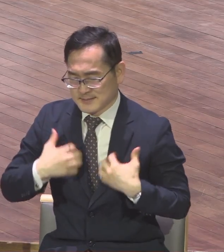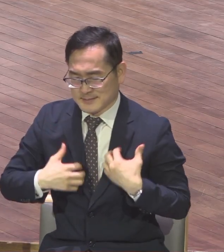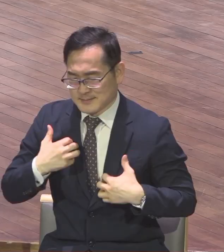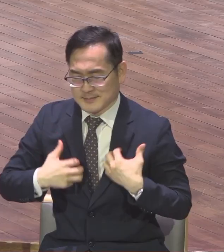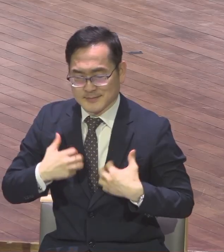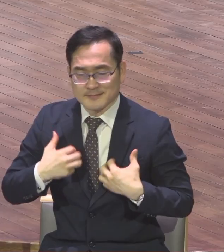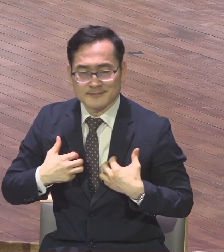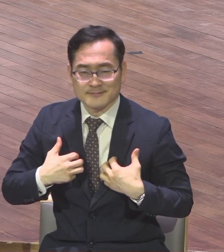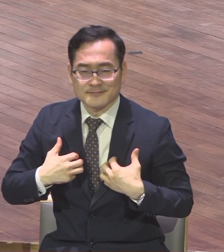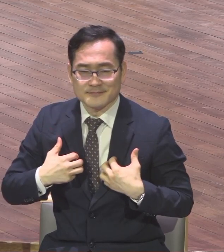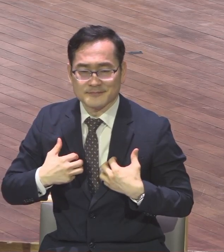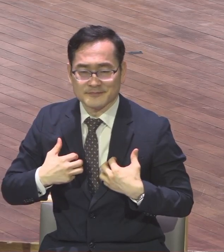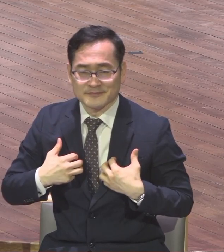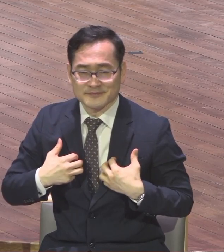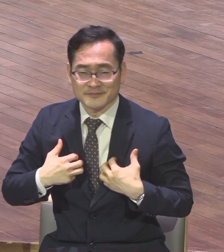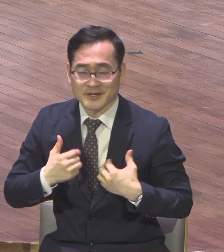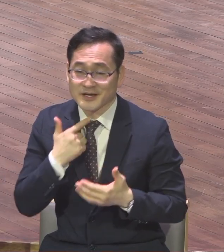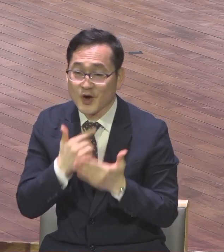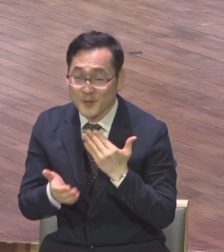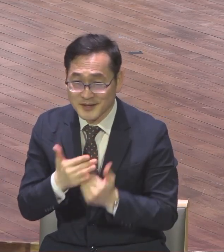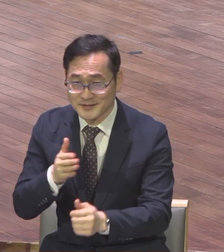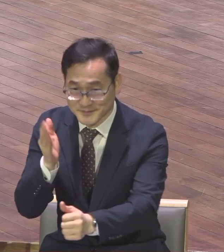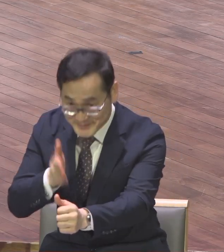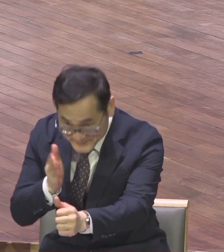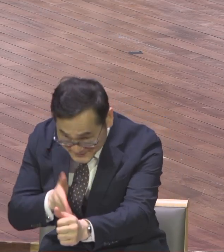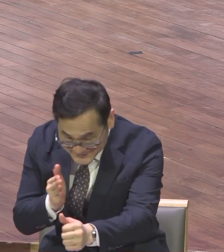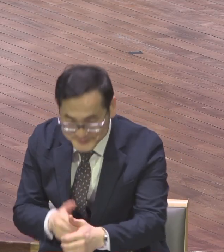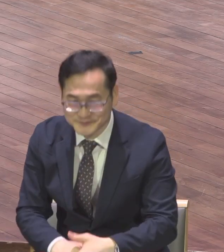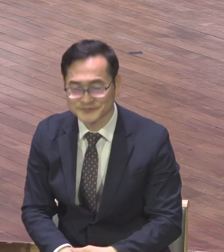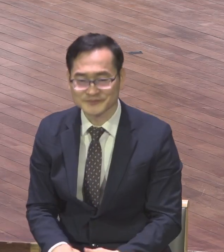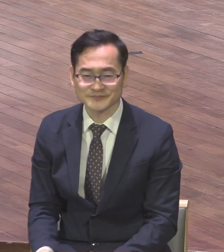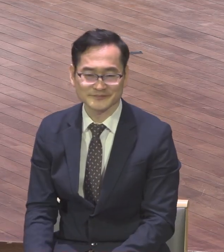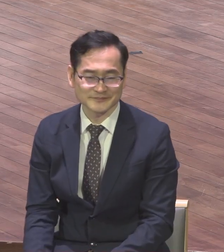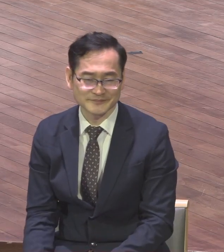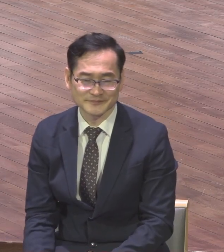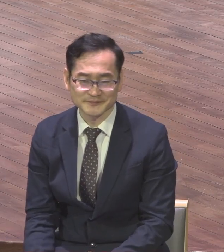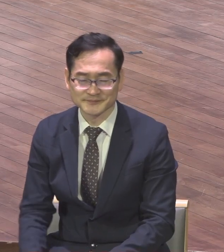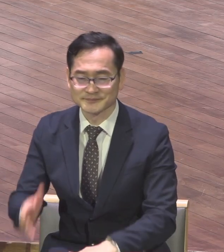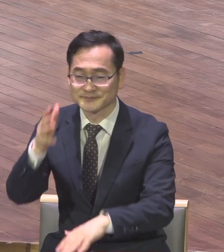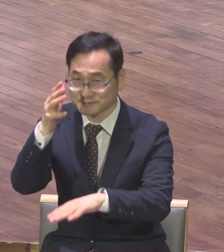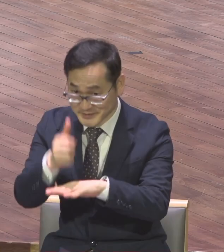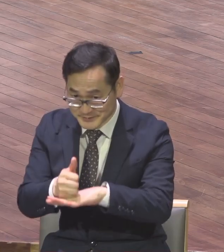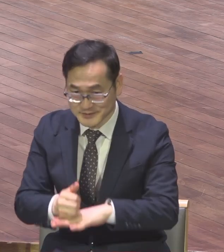성령의 사람들이 다 되시기를 주님으로 축복합니다. 결론입니다.